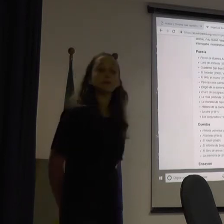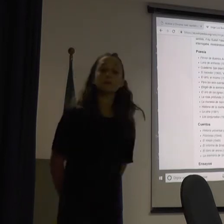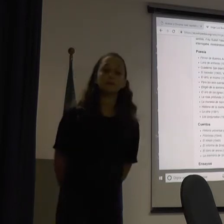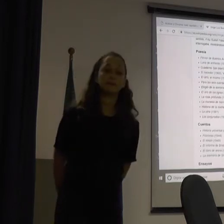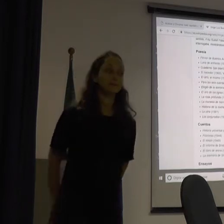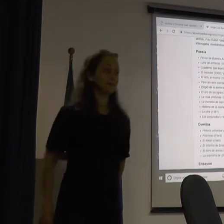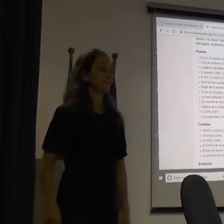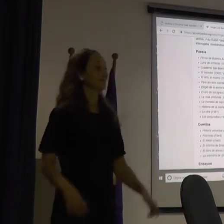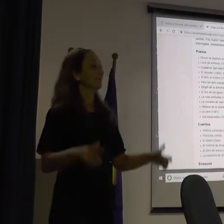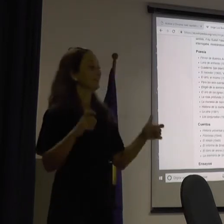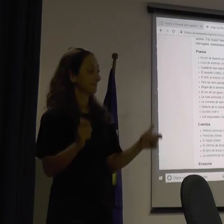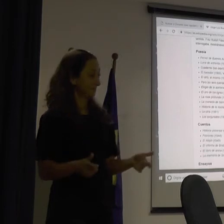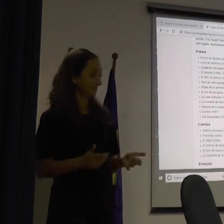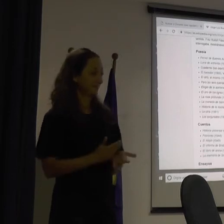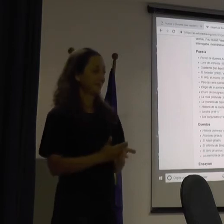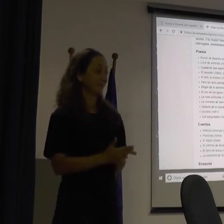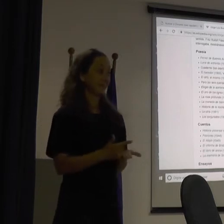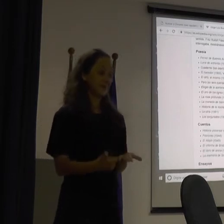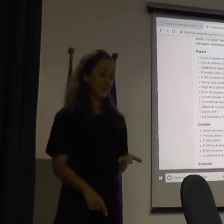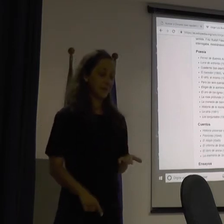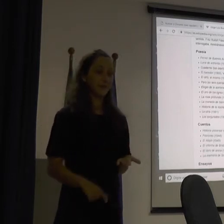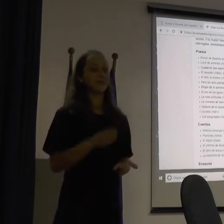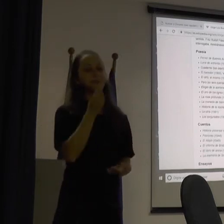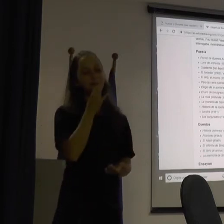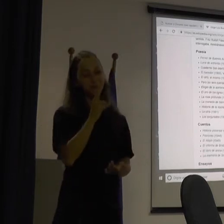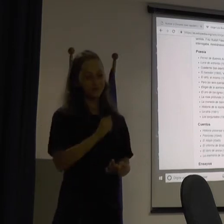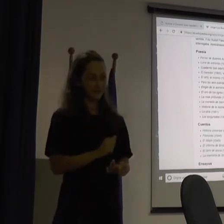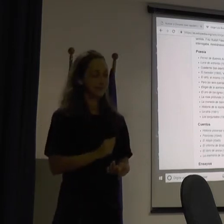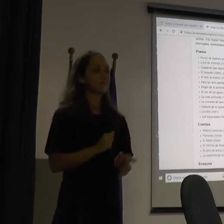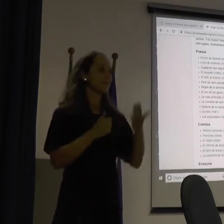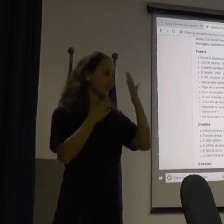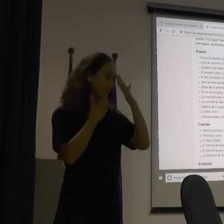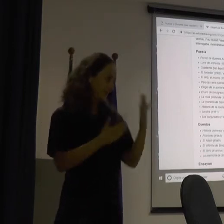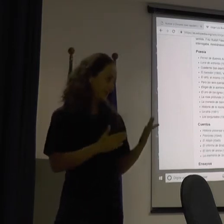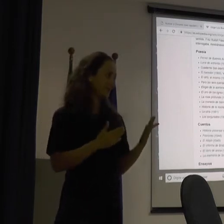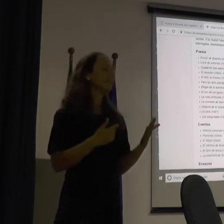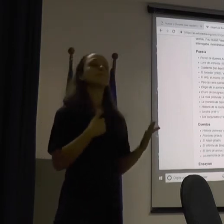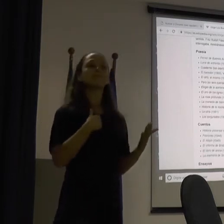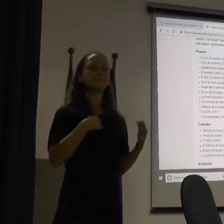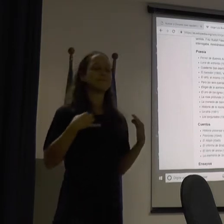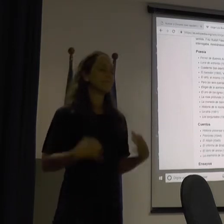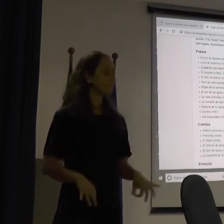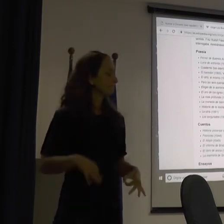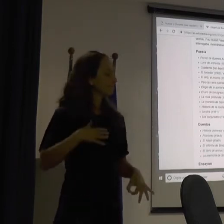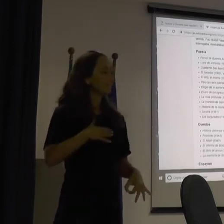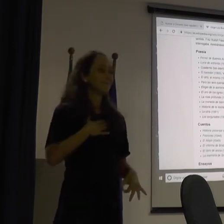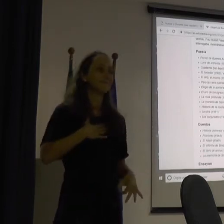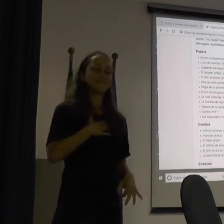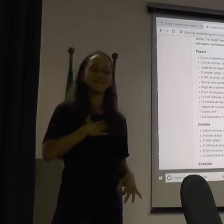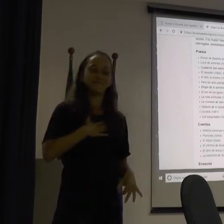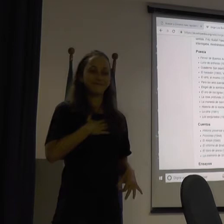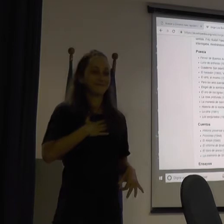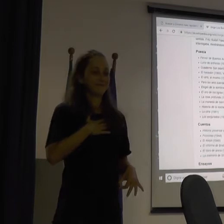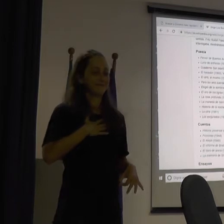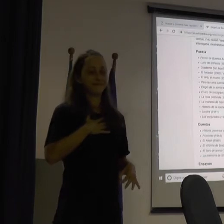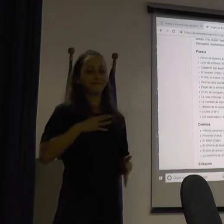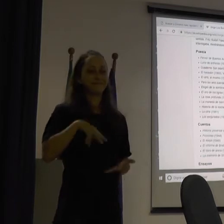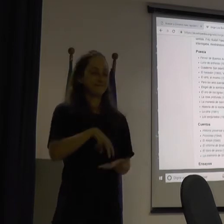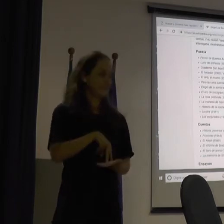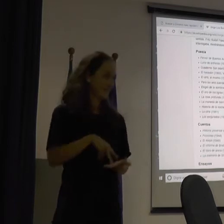Bom, vou retomar de novo então. Um bom dia a todos, muito obrigado, para mim é um grande prazer, né, estar aqui.